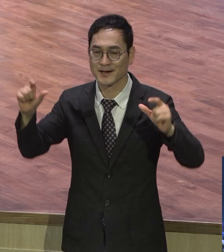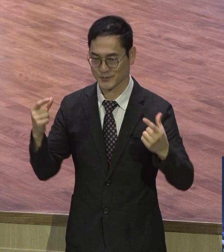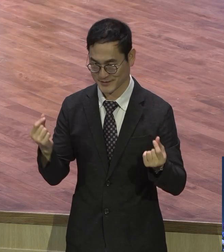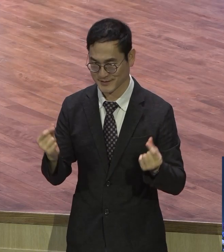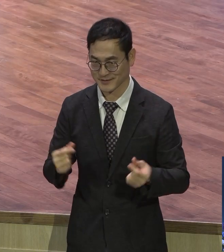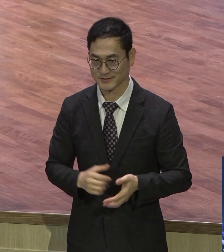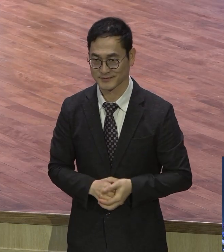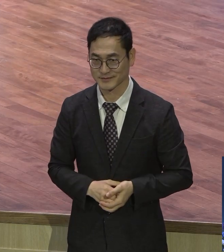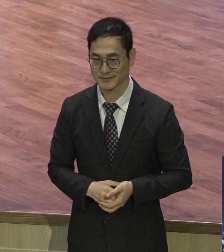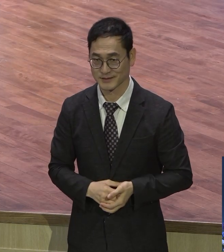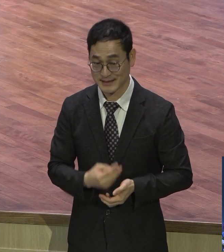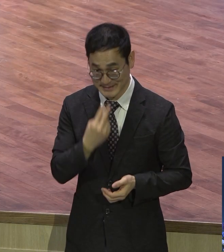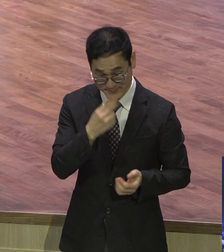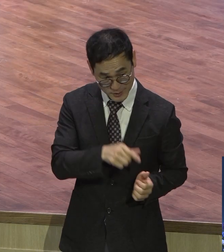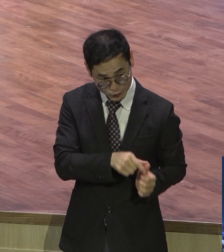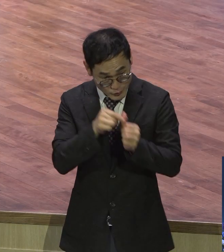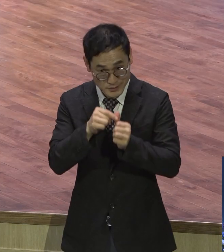됐다.